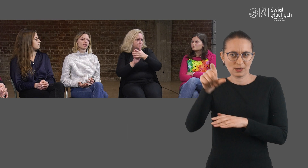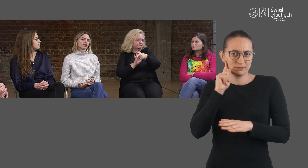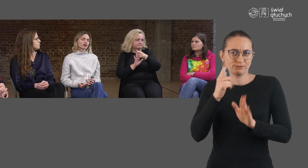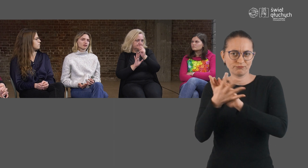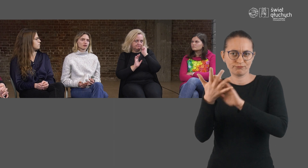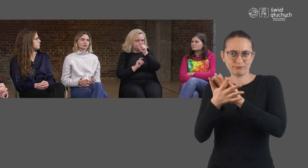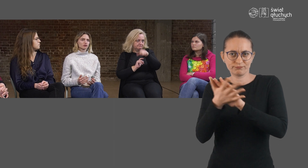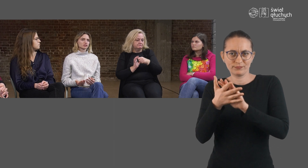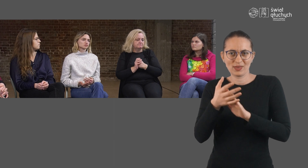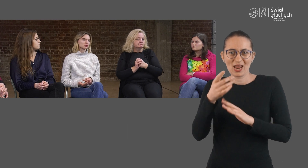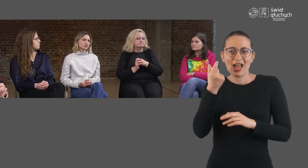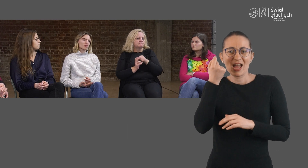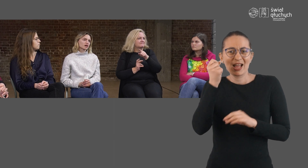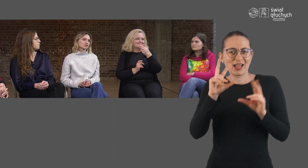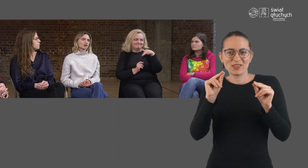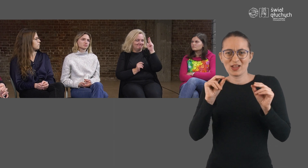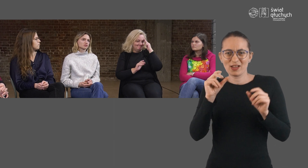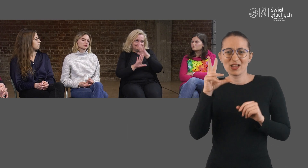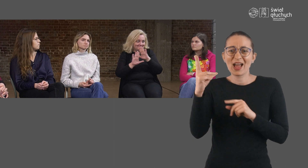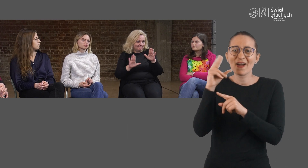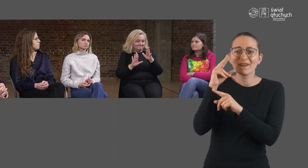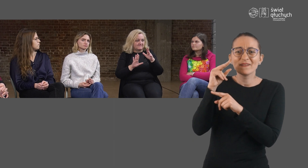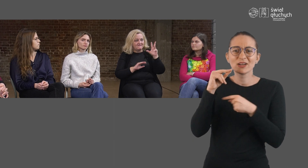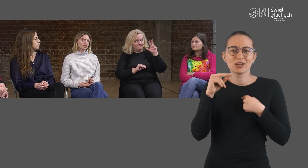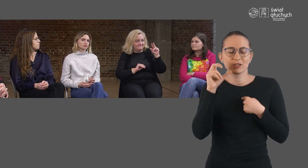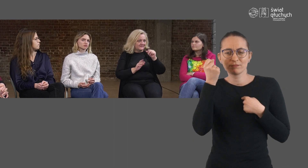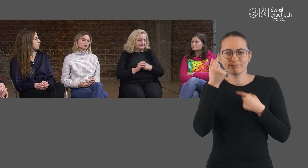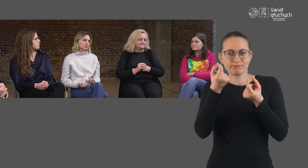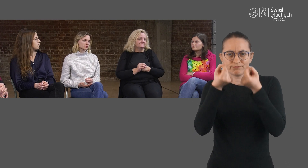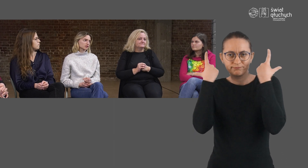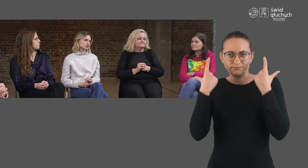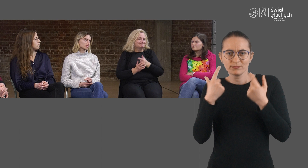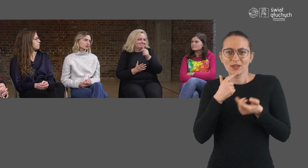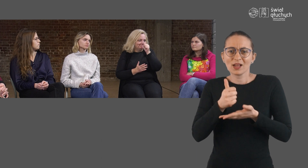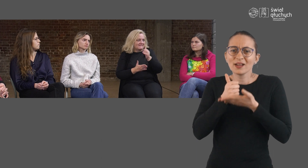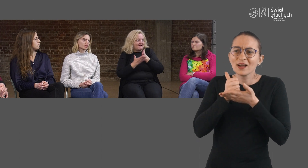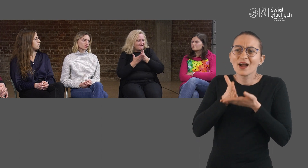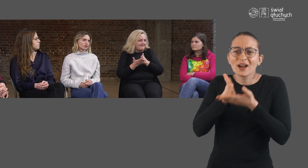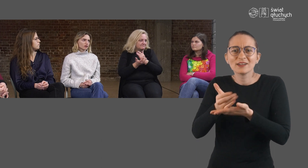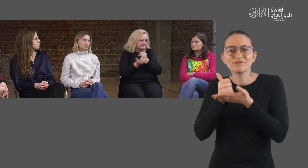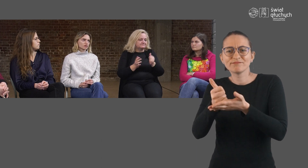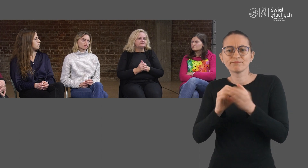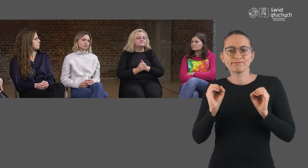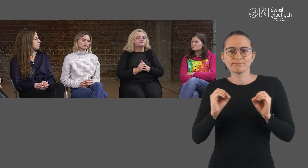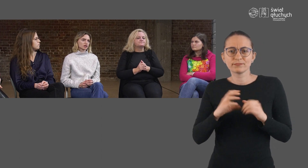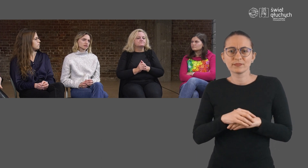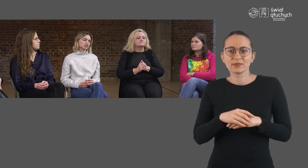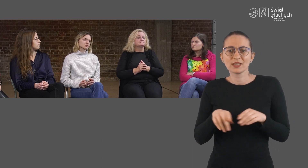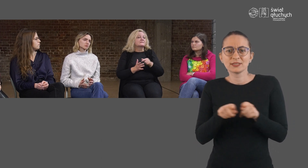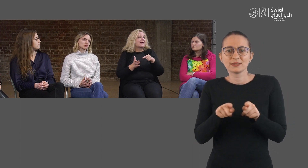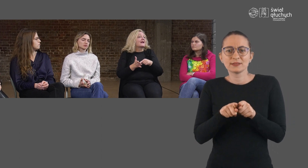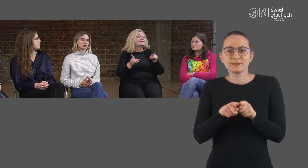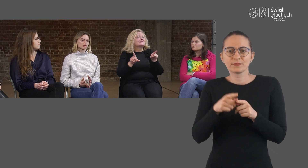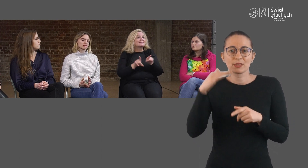że ona nie rozumiała, że jakby słabo sobie radziła, nie? No ale